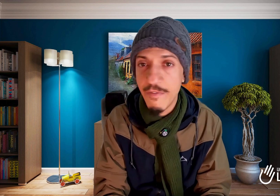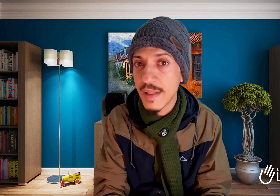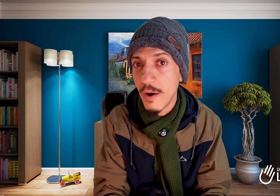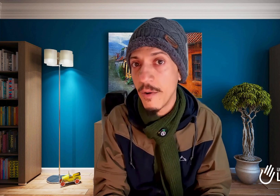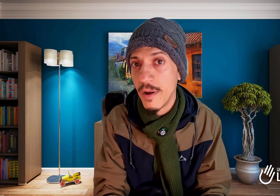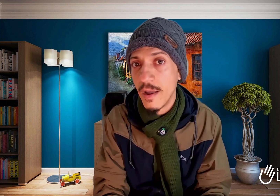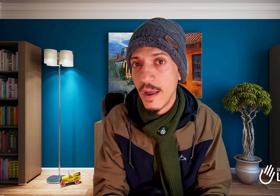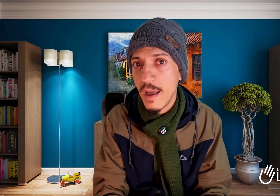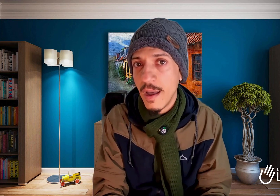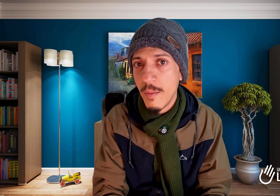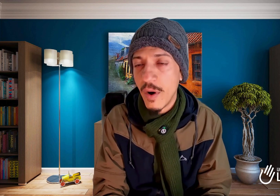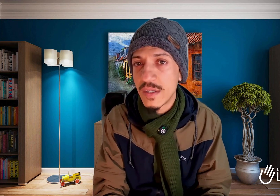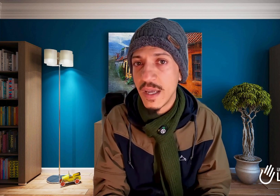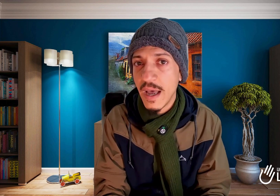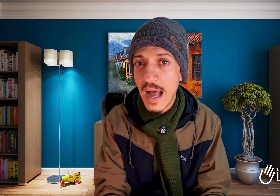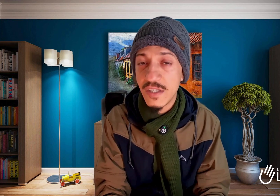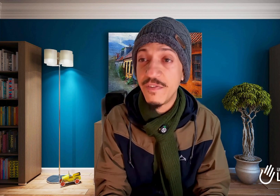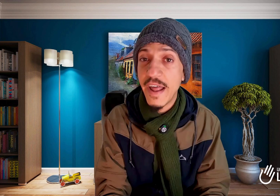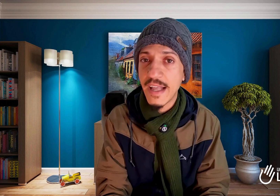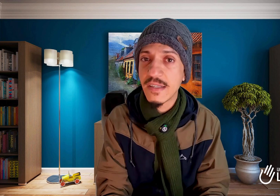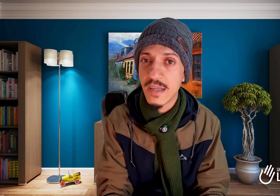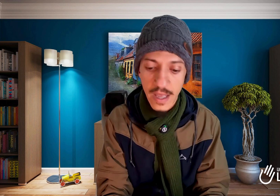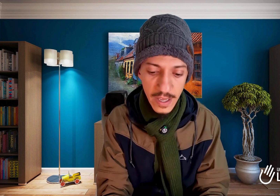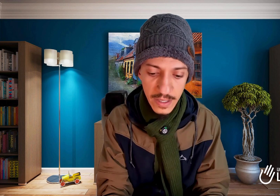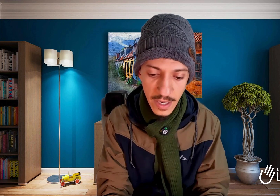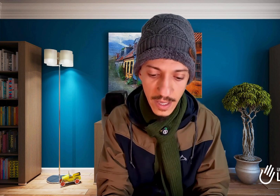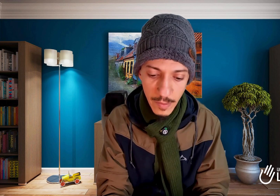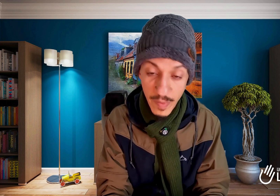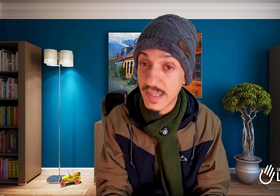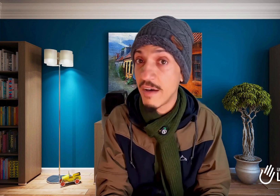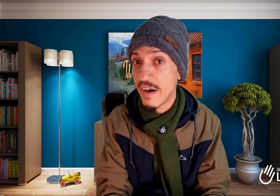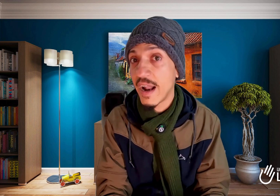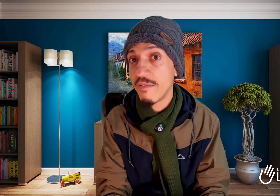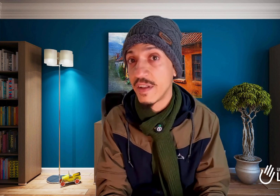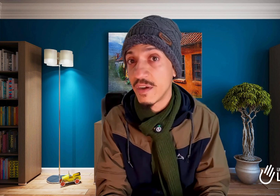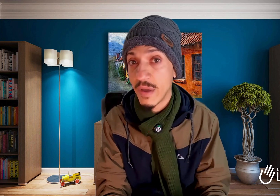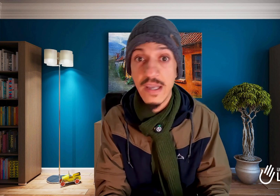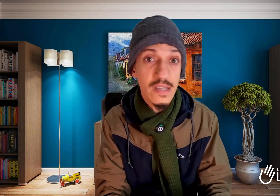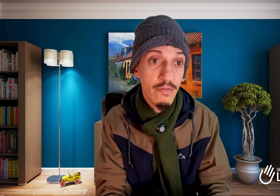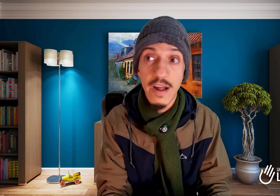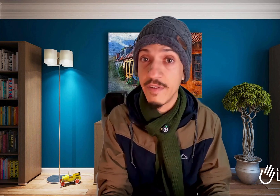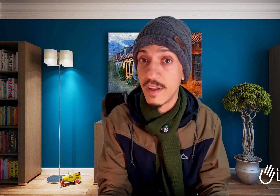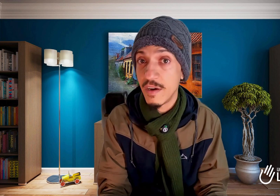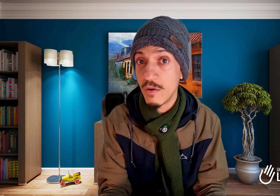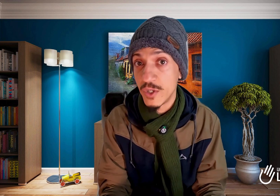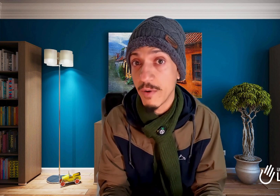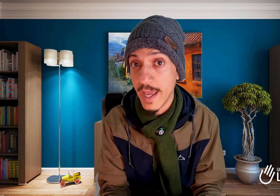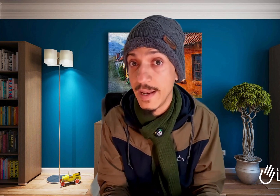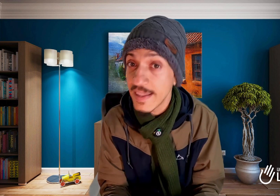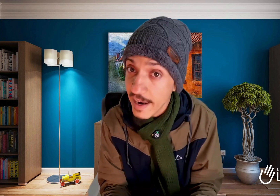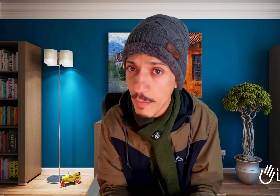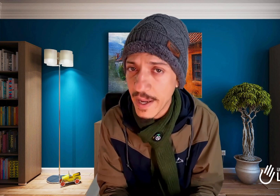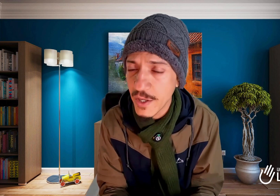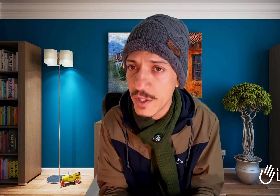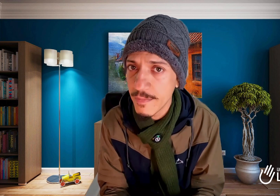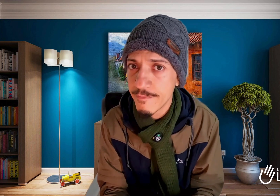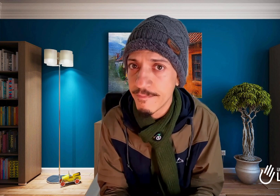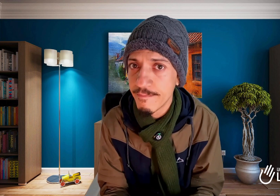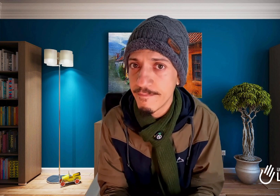vital. Pode ser a diferença entre preservar a vida de alguém, salvar a vida de alguém, literalmente,